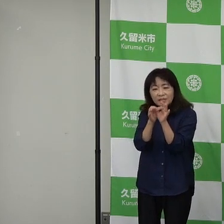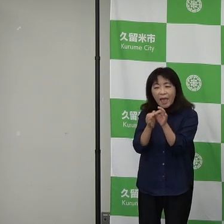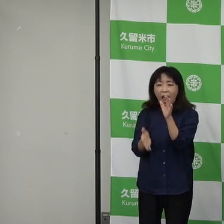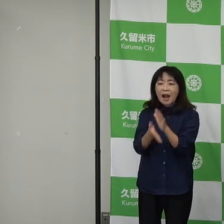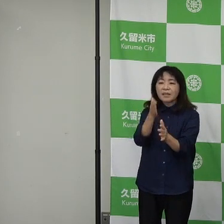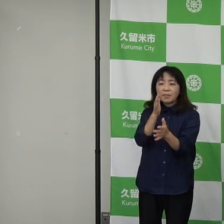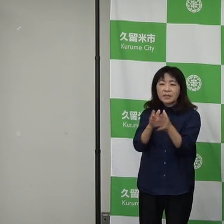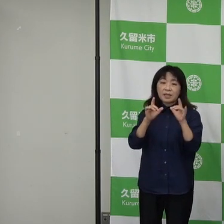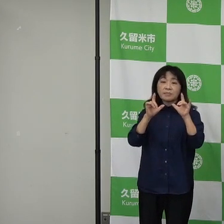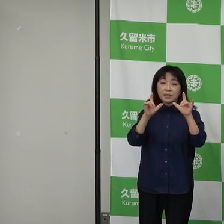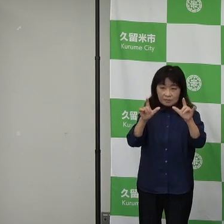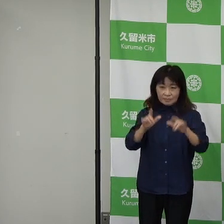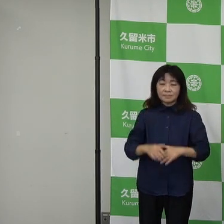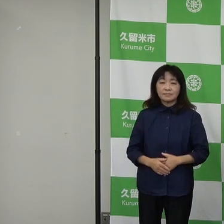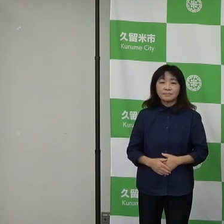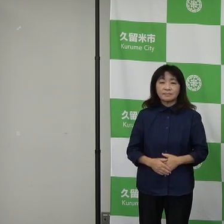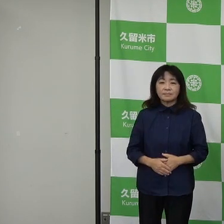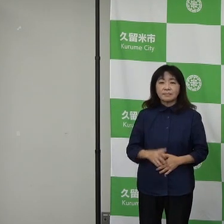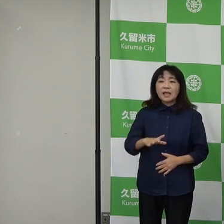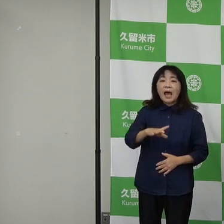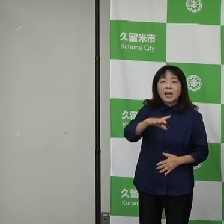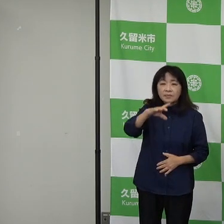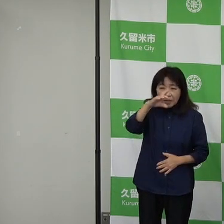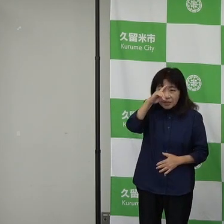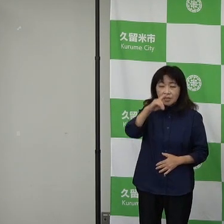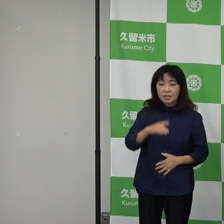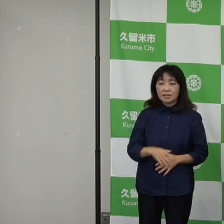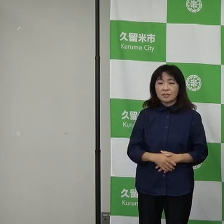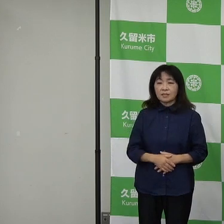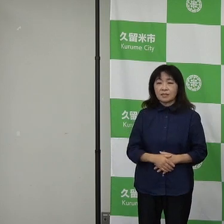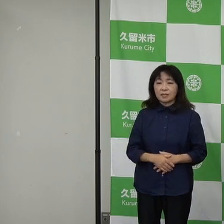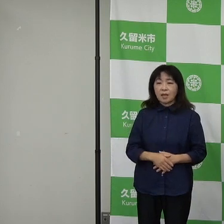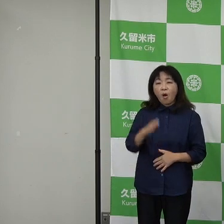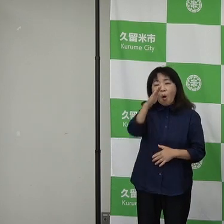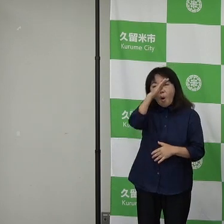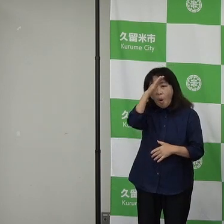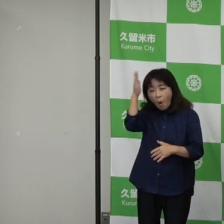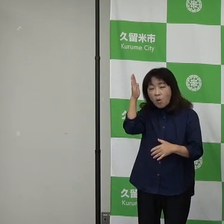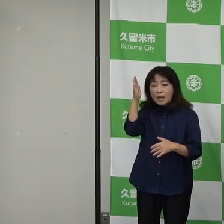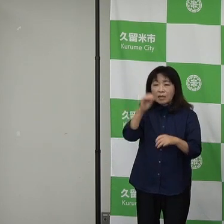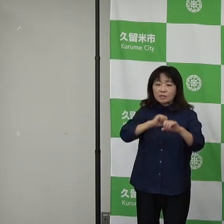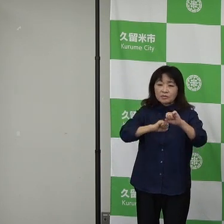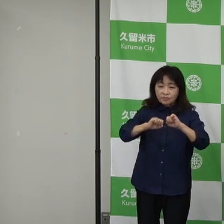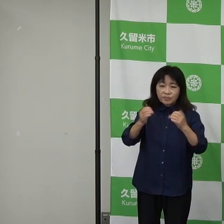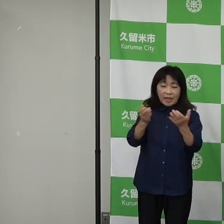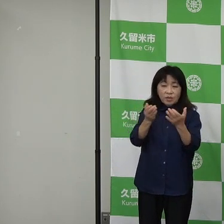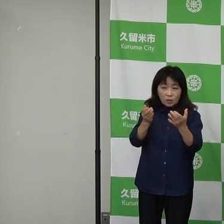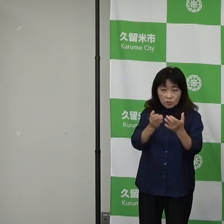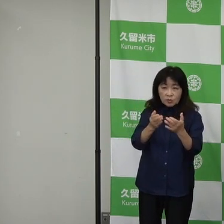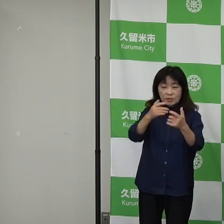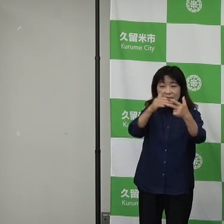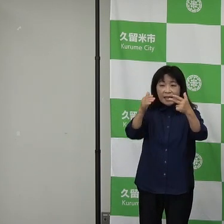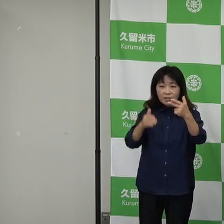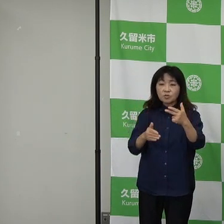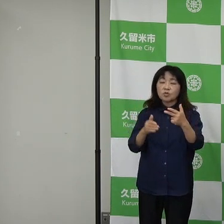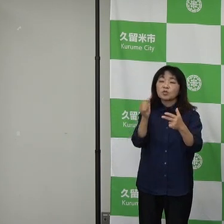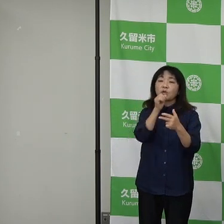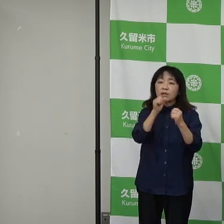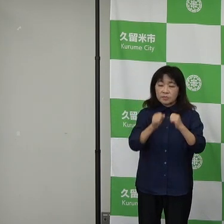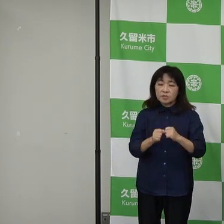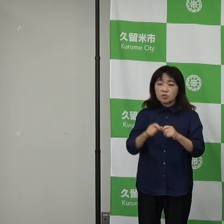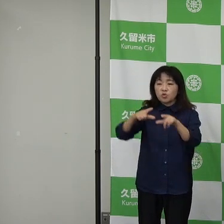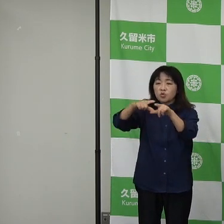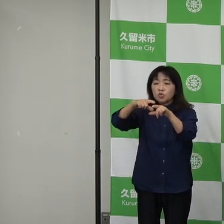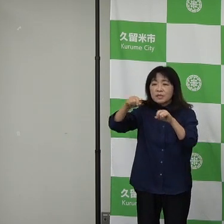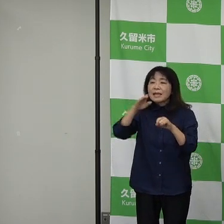。まずはじめに今年本格稼働する主な施設を紹介いたします。国が実